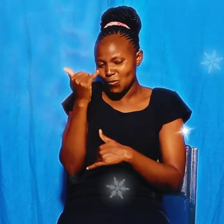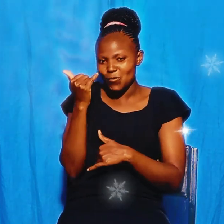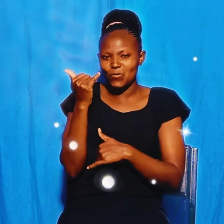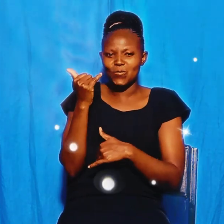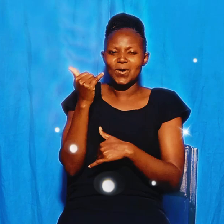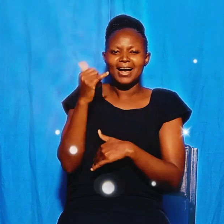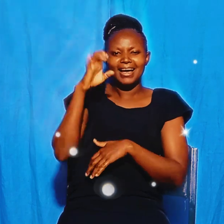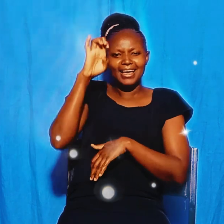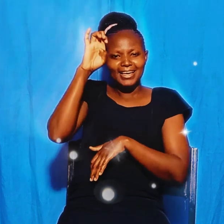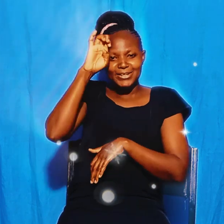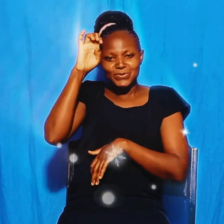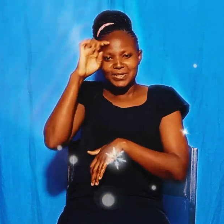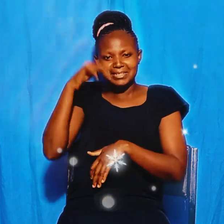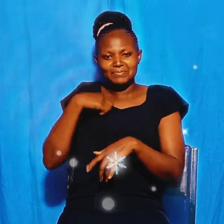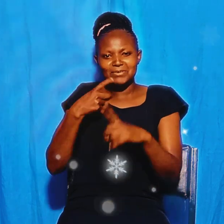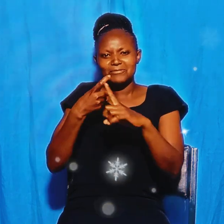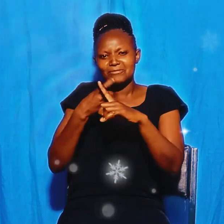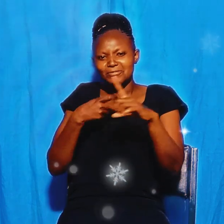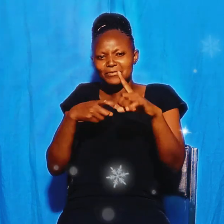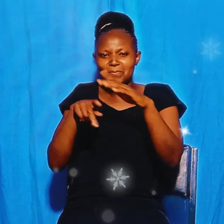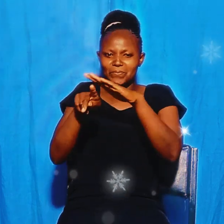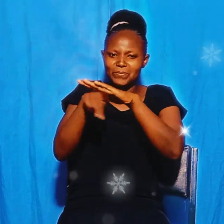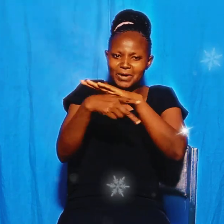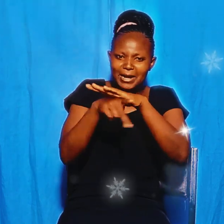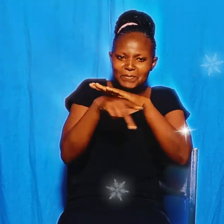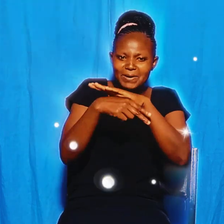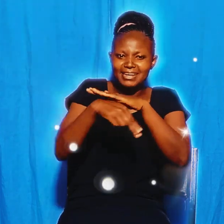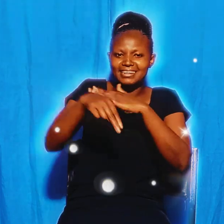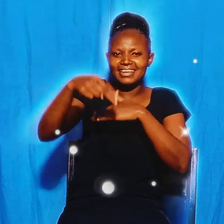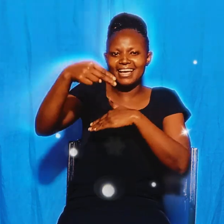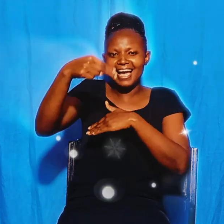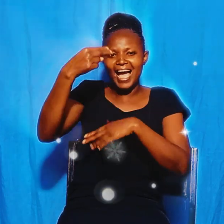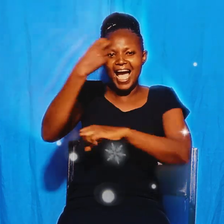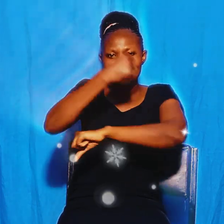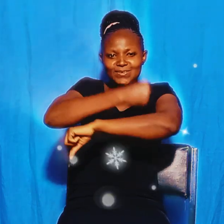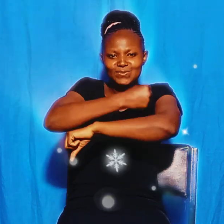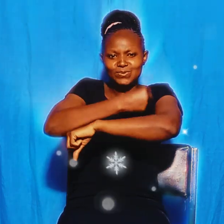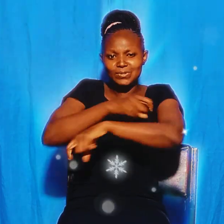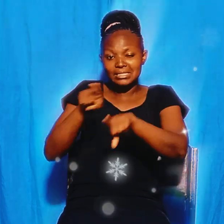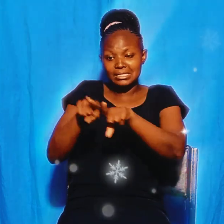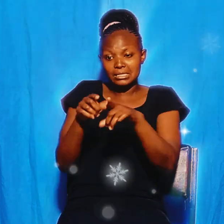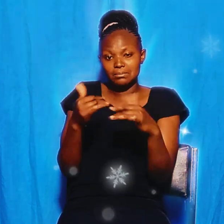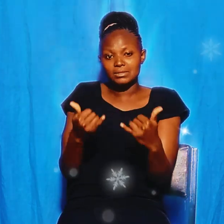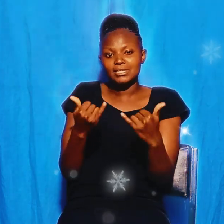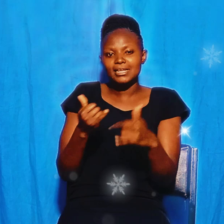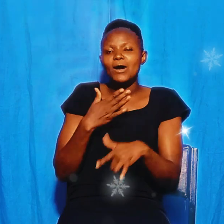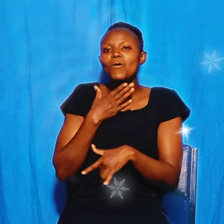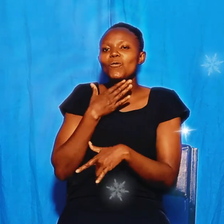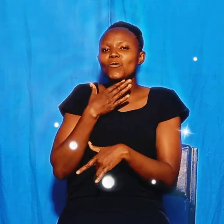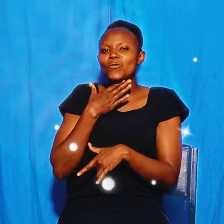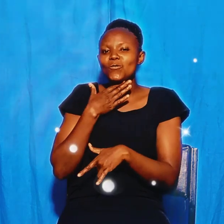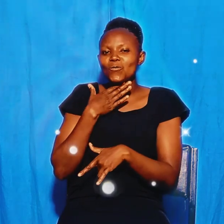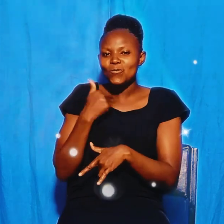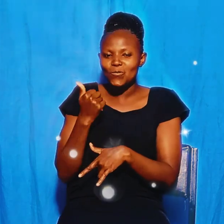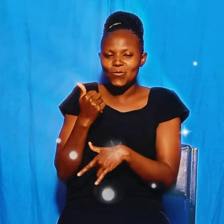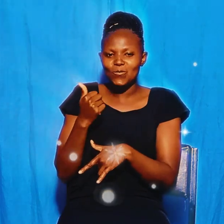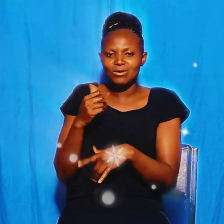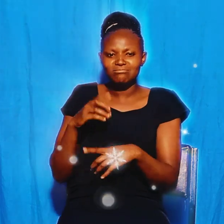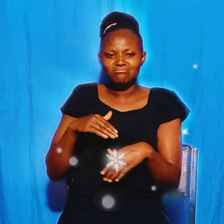school, college, na yu, meendo undoa university. Na mainoa. Nye